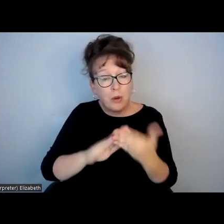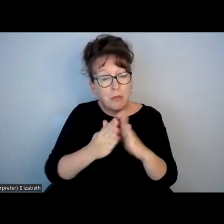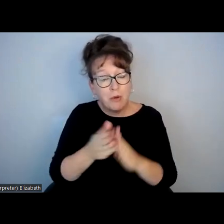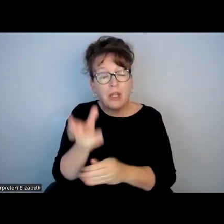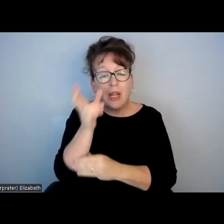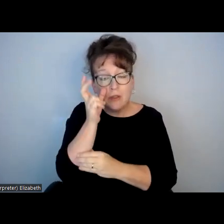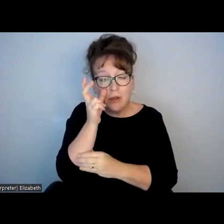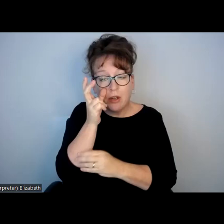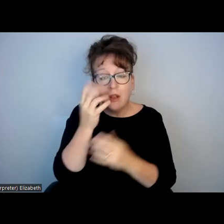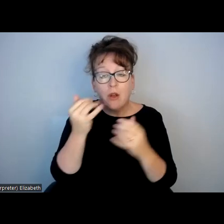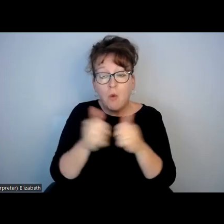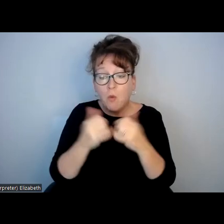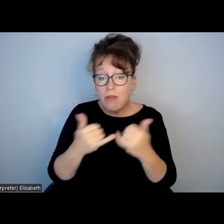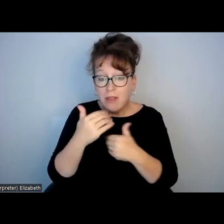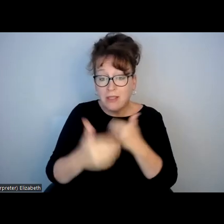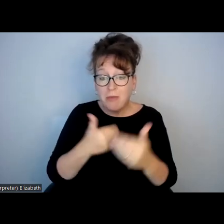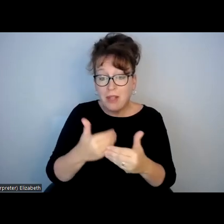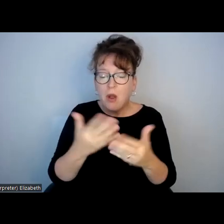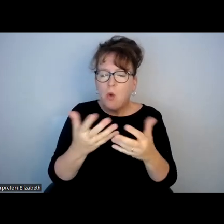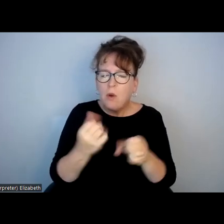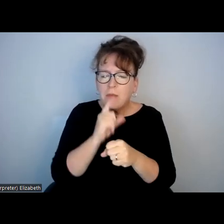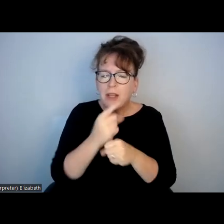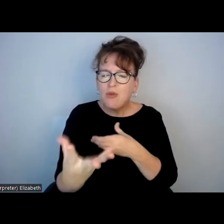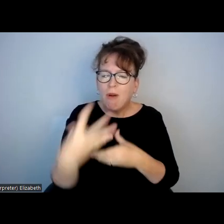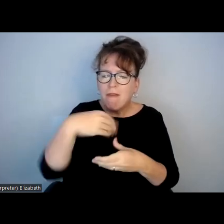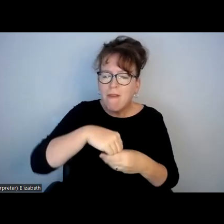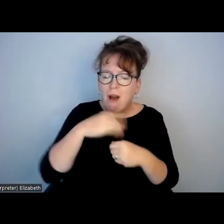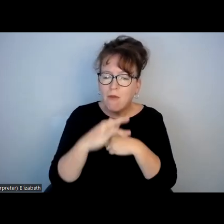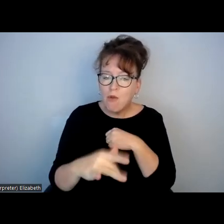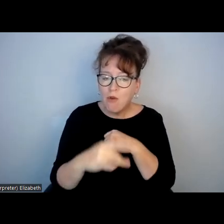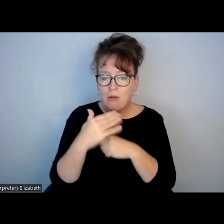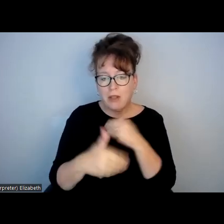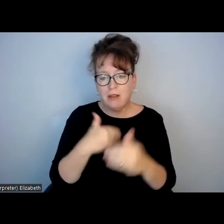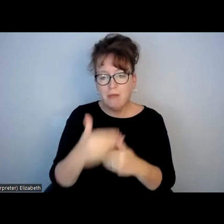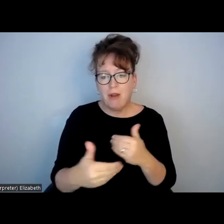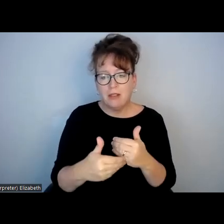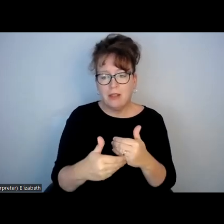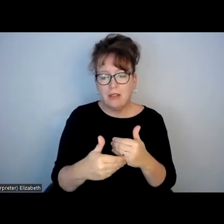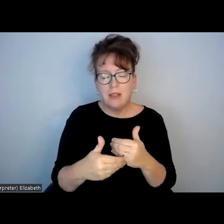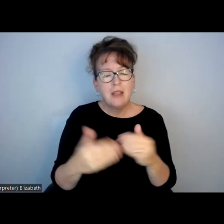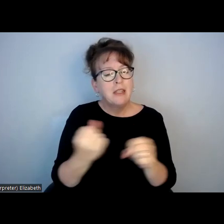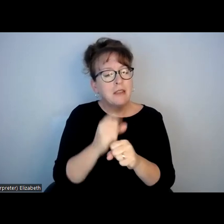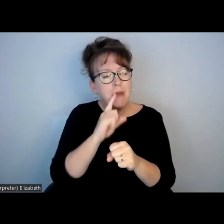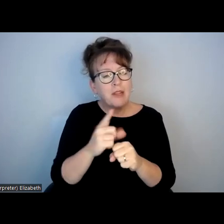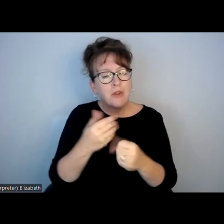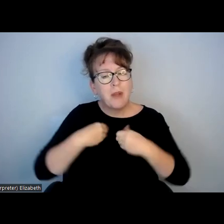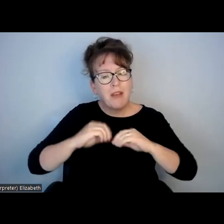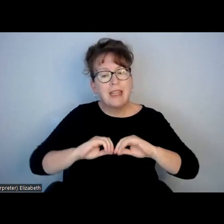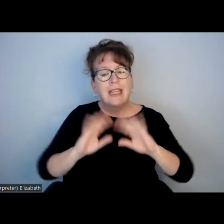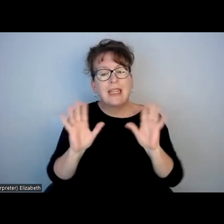se sienten escuchadas en cuanto a todos estos eh leyes en todas